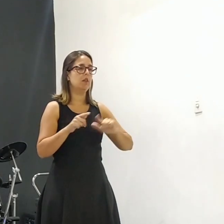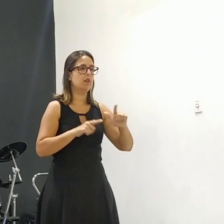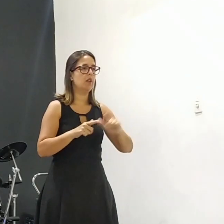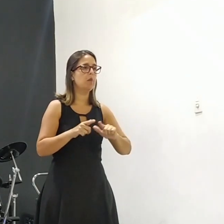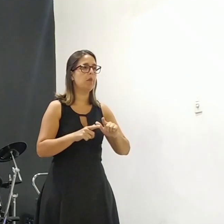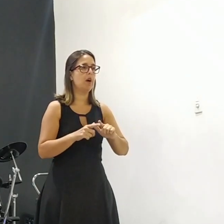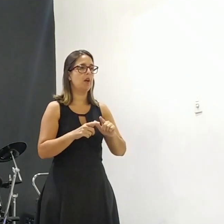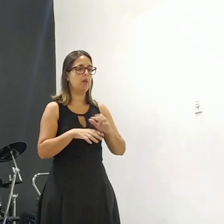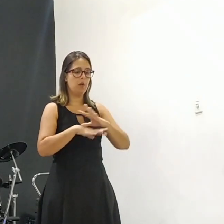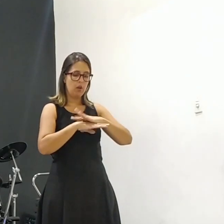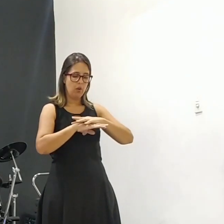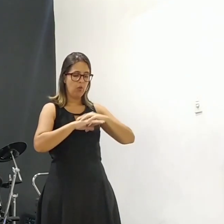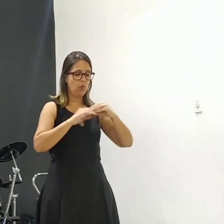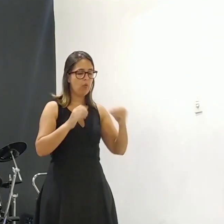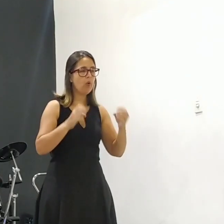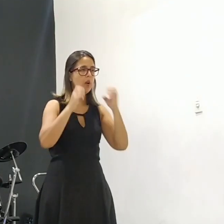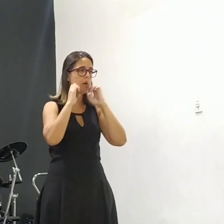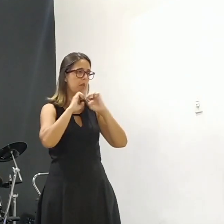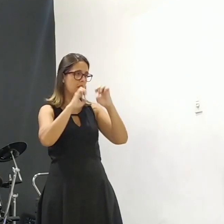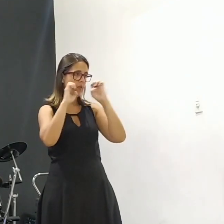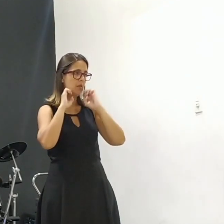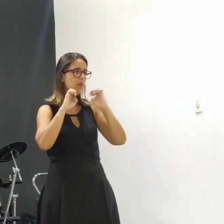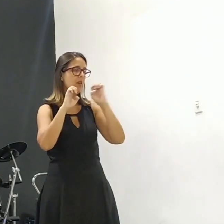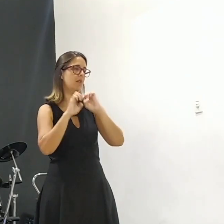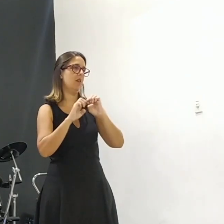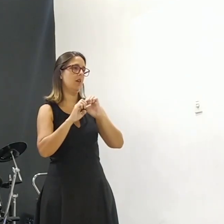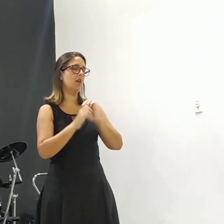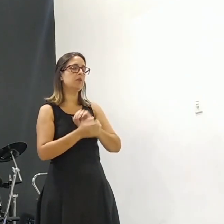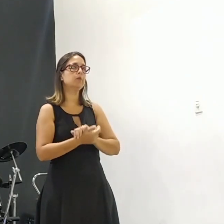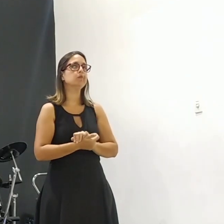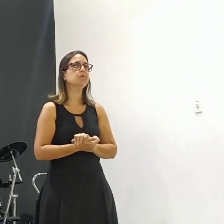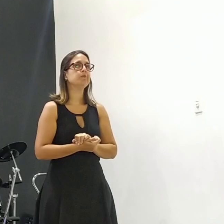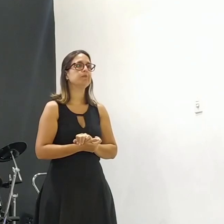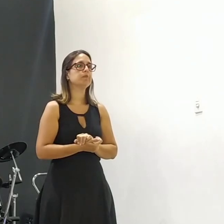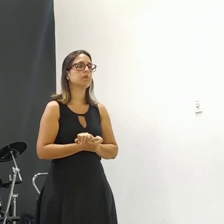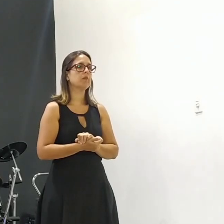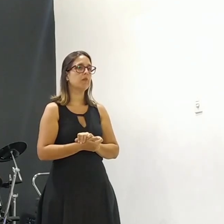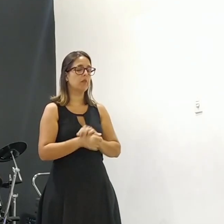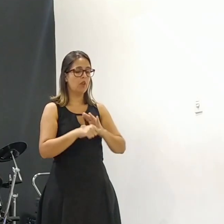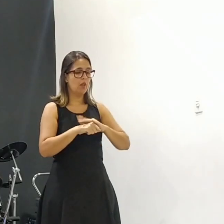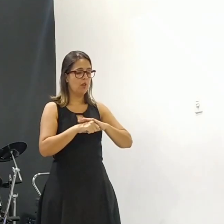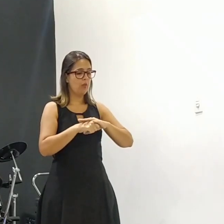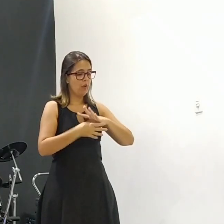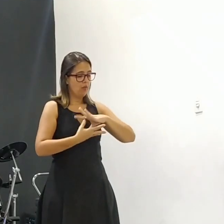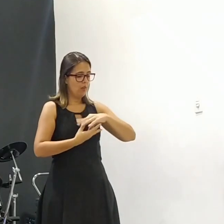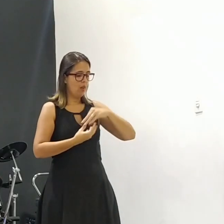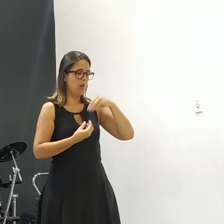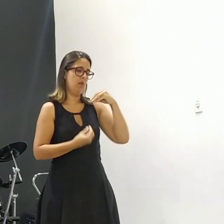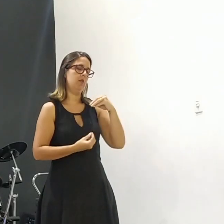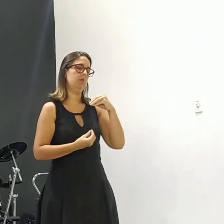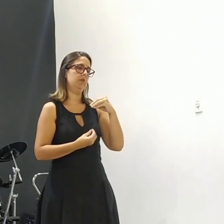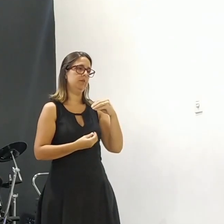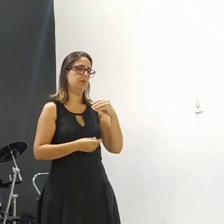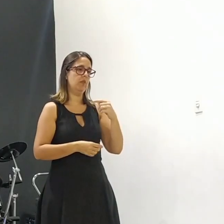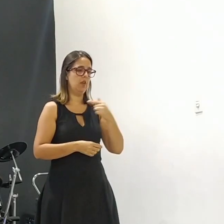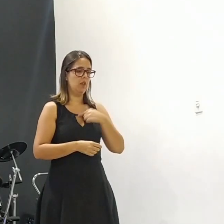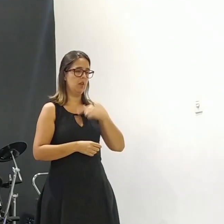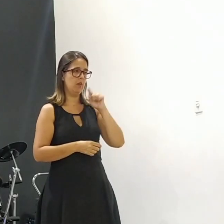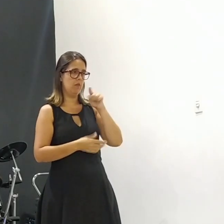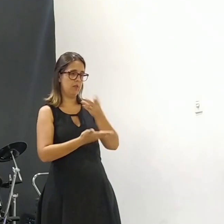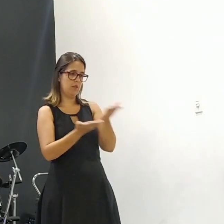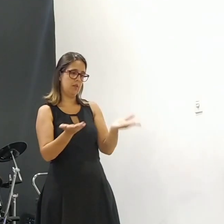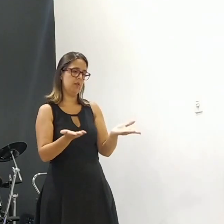levar essa cura, para sarar onde está doente, onde tem enfermidade na alma. Somos eu e